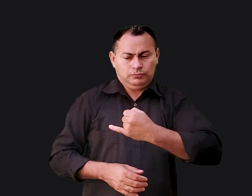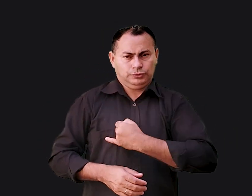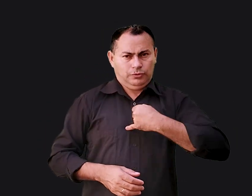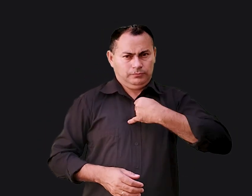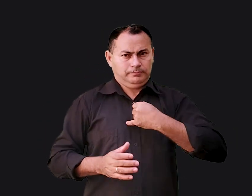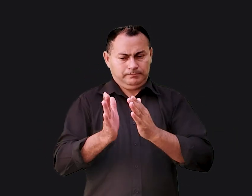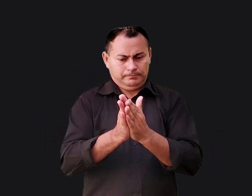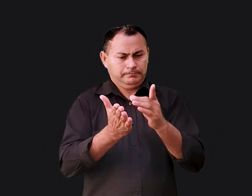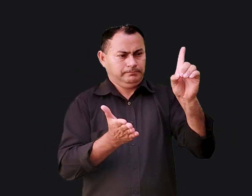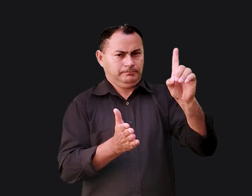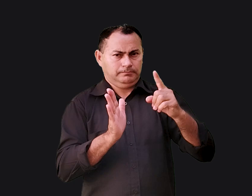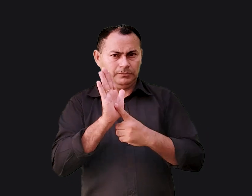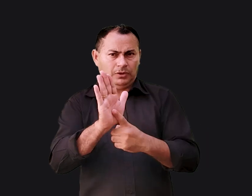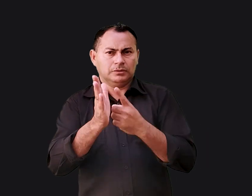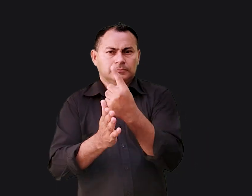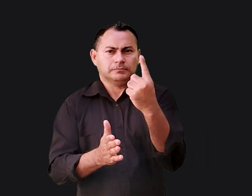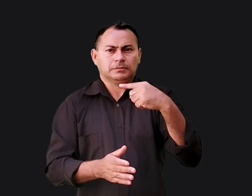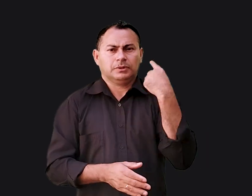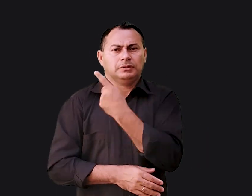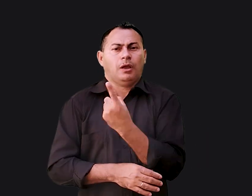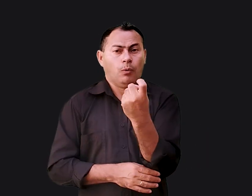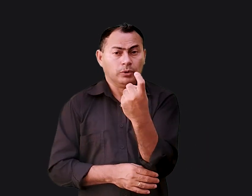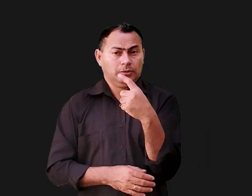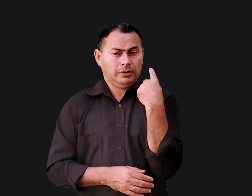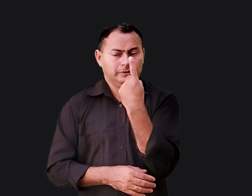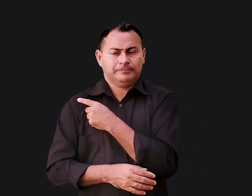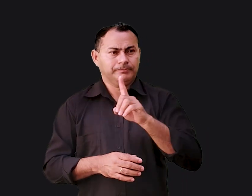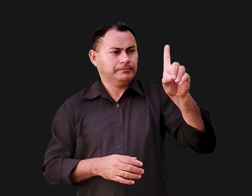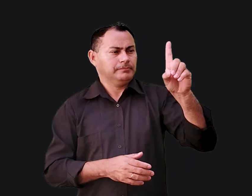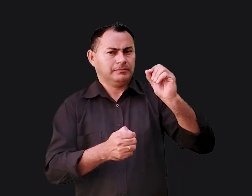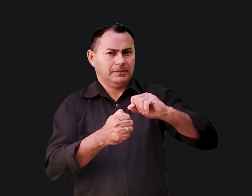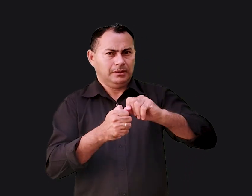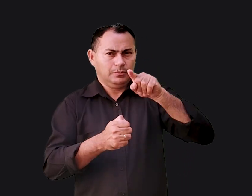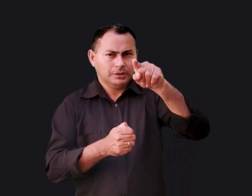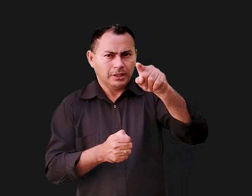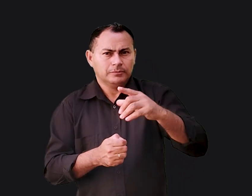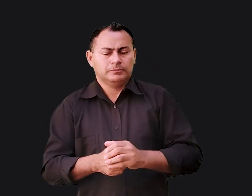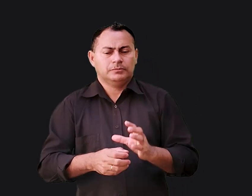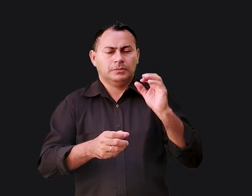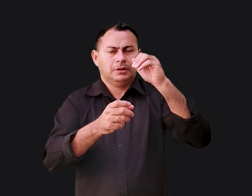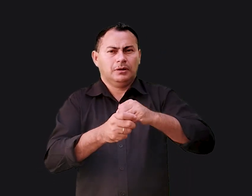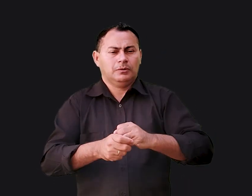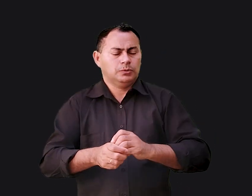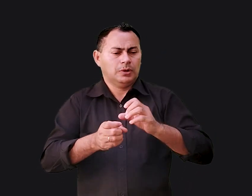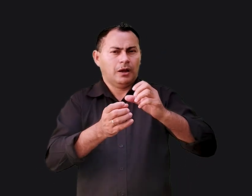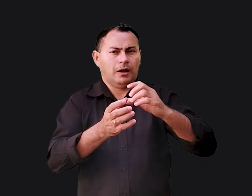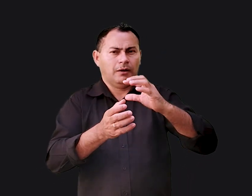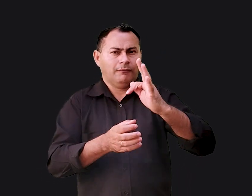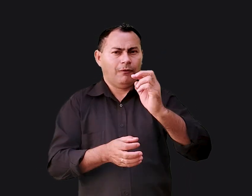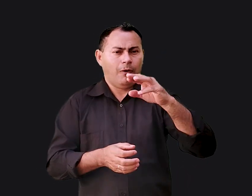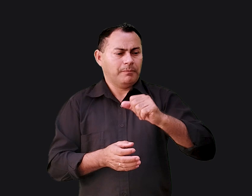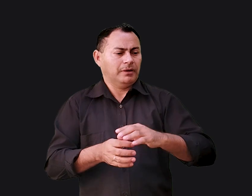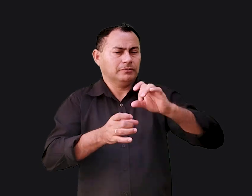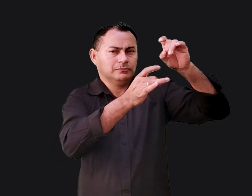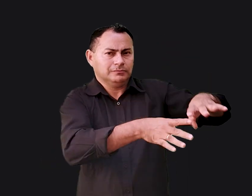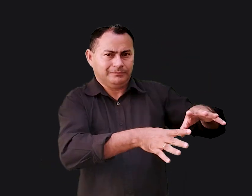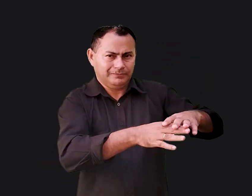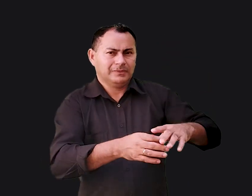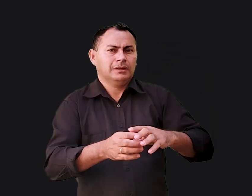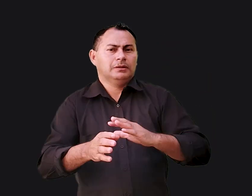nos mostra que cada um de nós é uma pessoa única. Quando Deus fez você, jogou a forma fora. Em toda a face da terra não